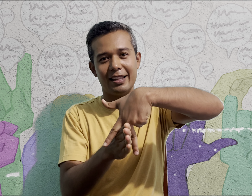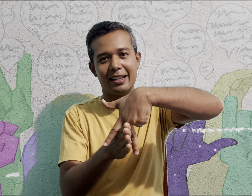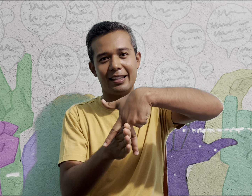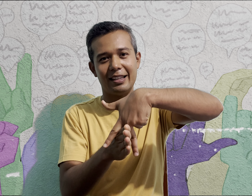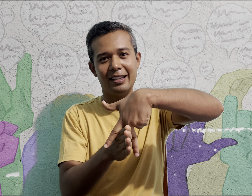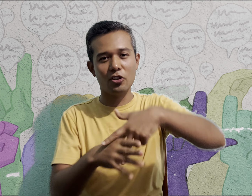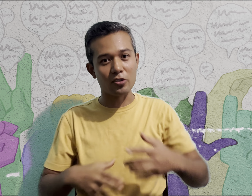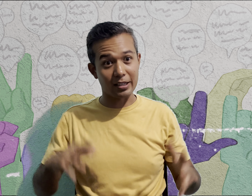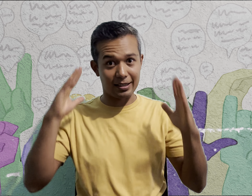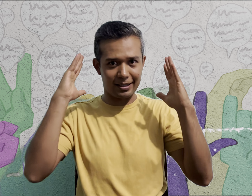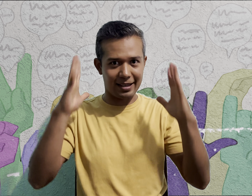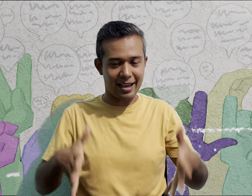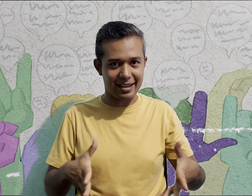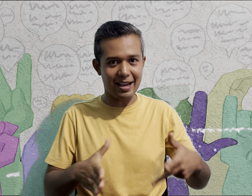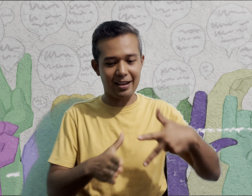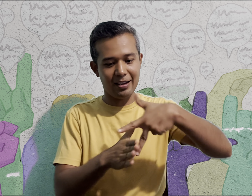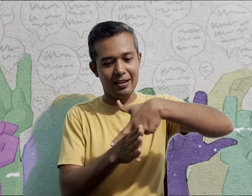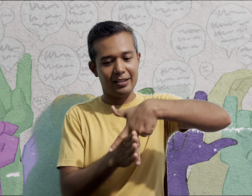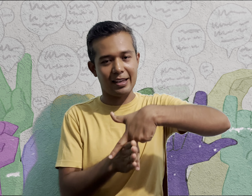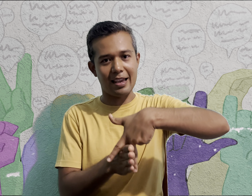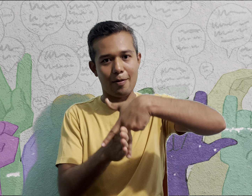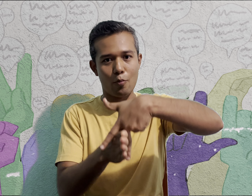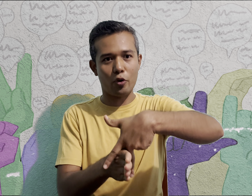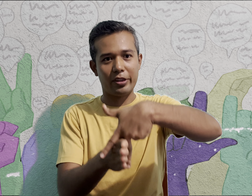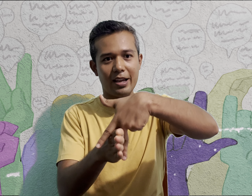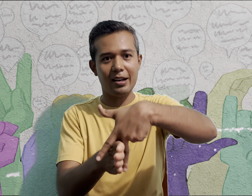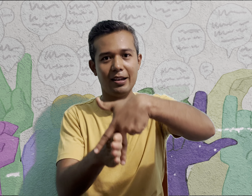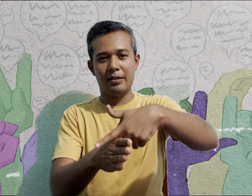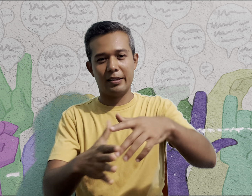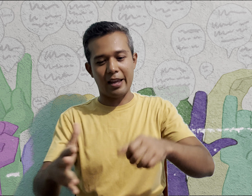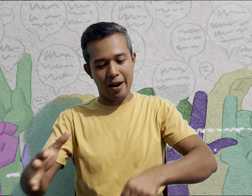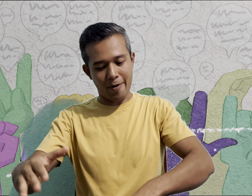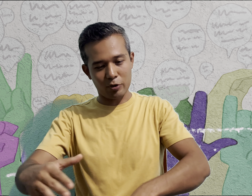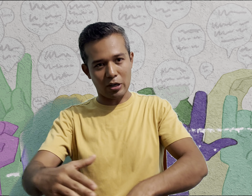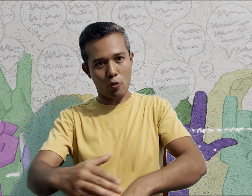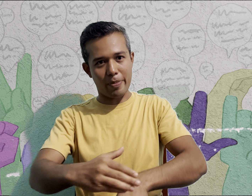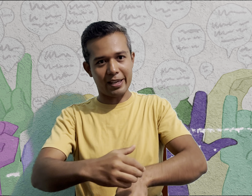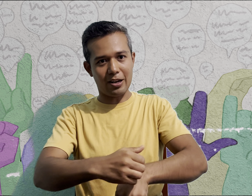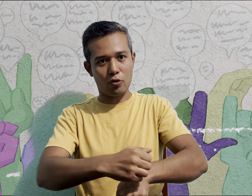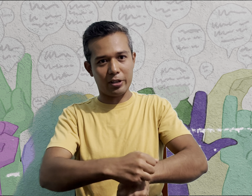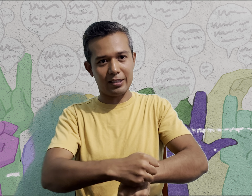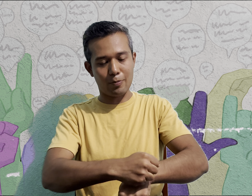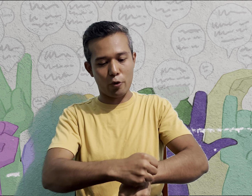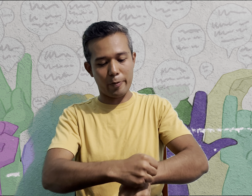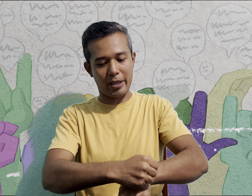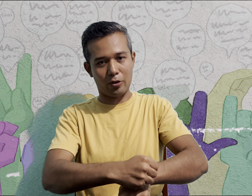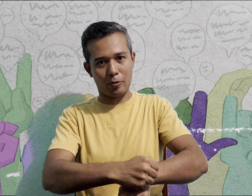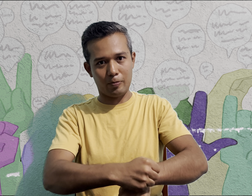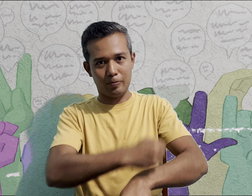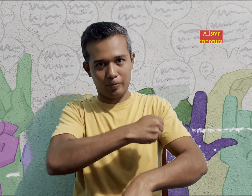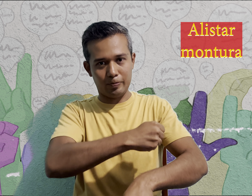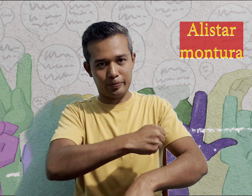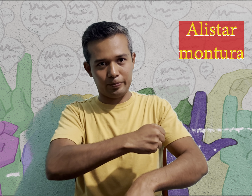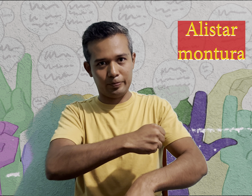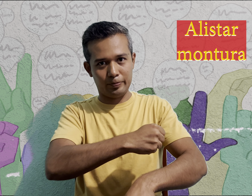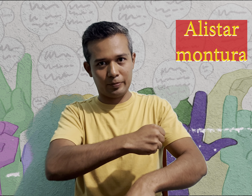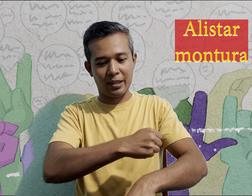jinete. Entonces, seña ya, seña montar, que la vamos a acompañar con este movimiento. De